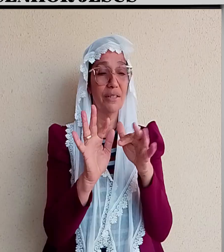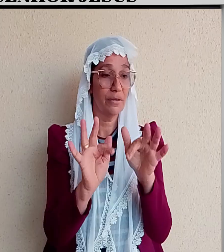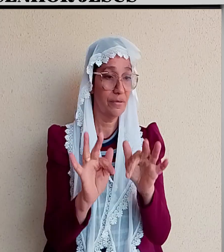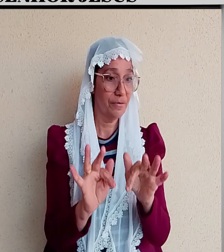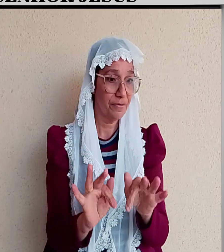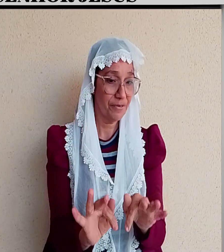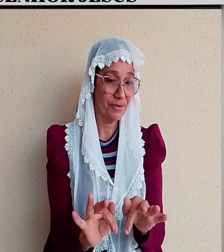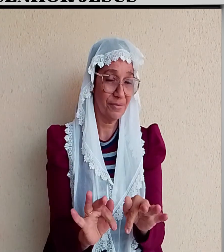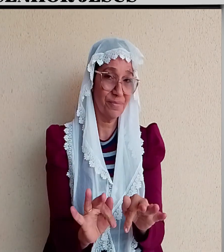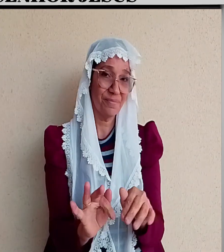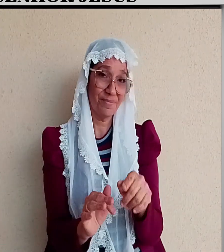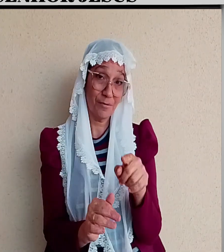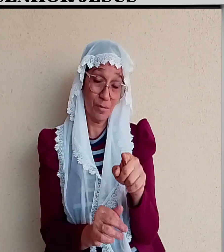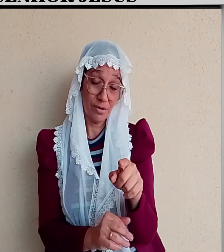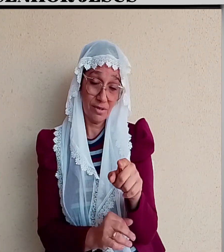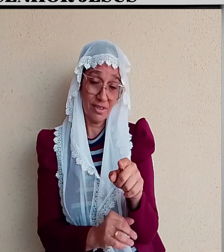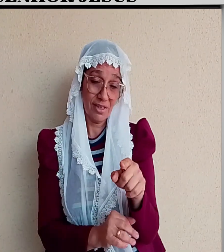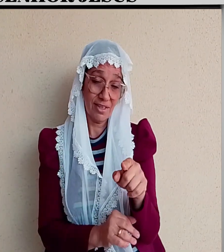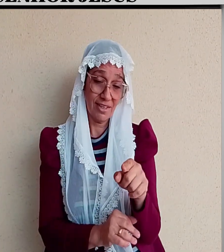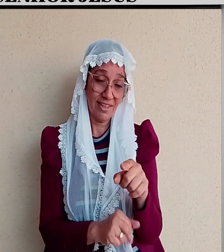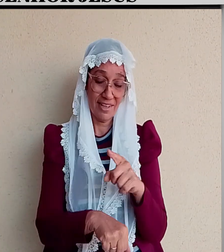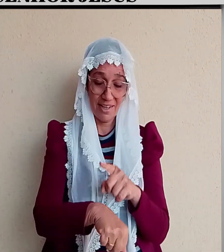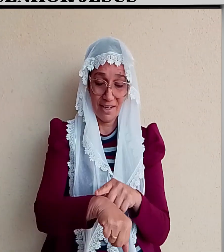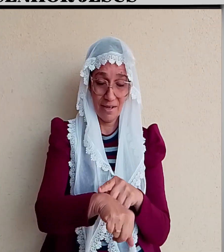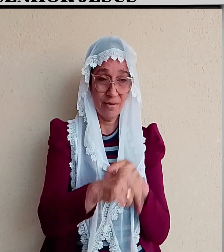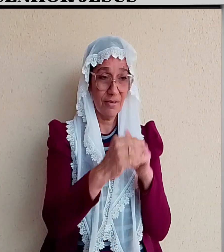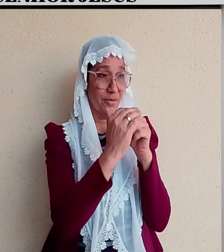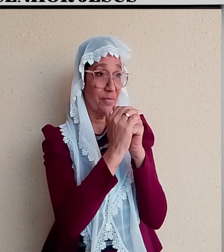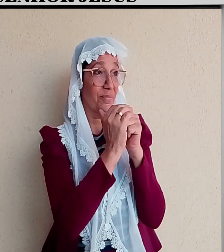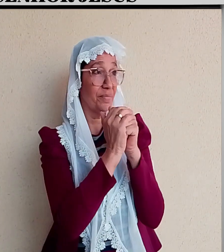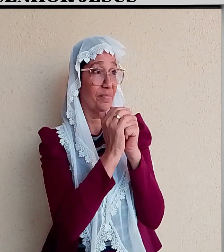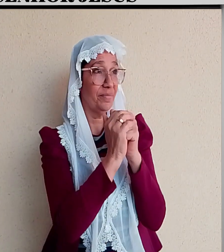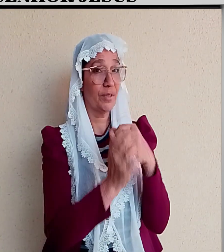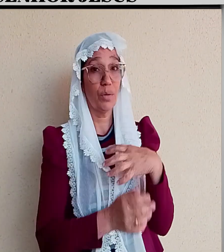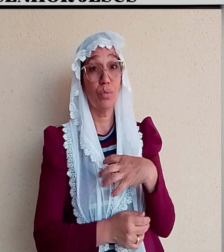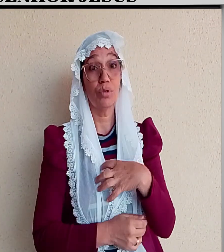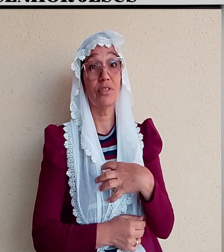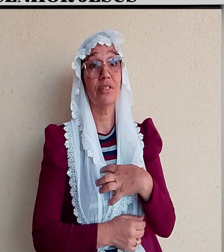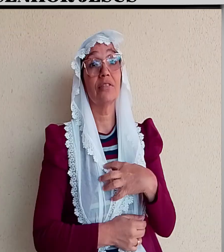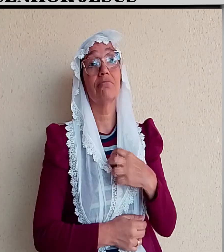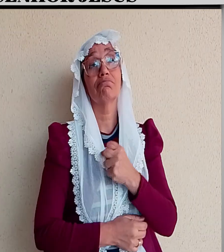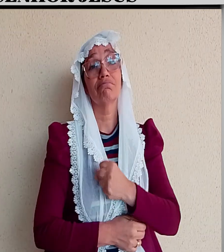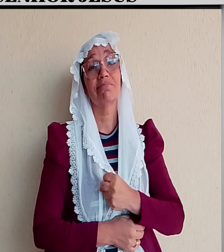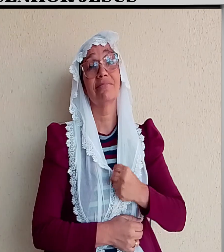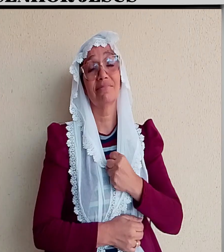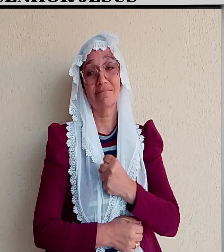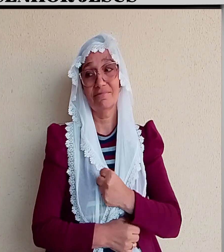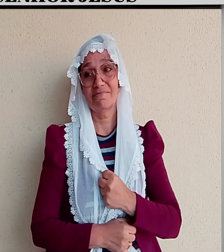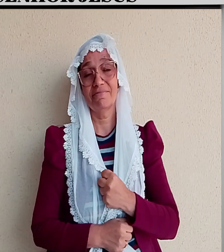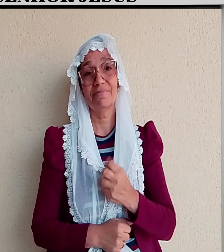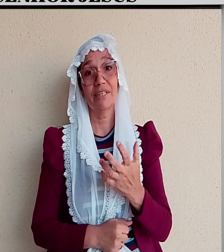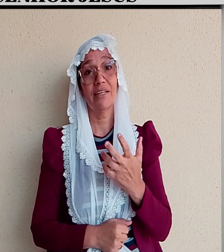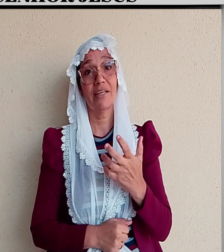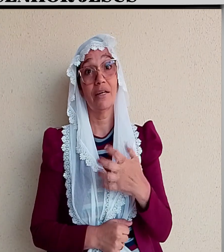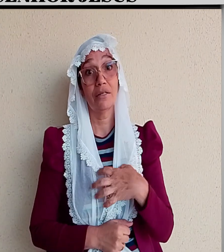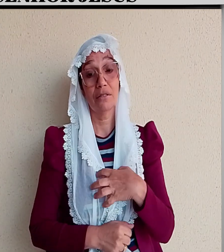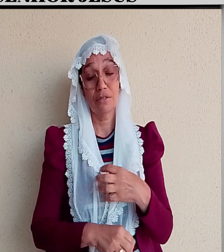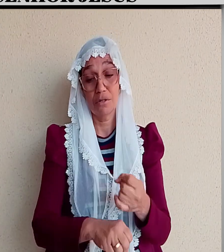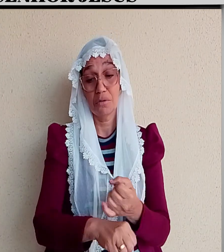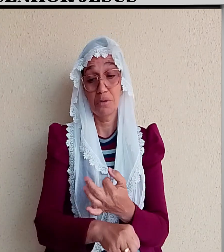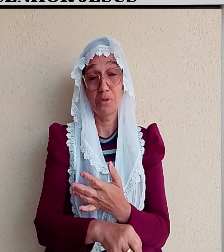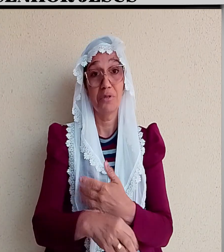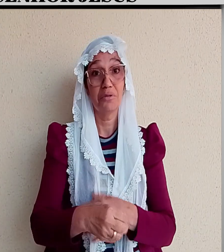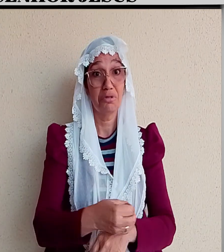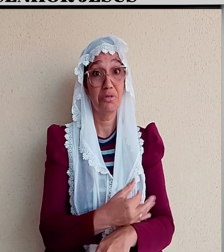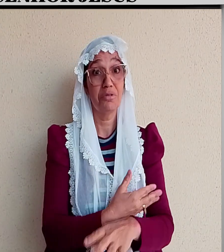sente saudade da minha presença. Aleluia, porque a minha presença te aquece. Aleluia, a minha presença te abraça. O meu amor,